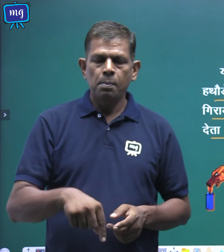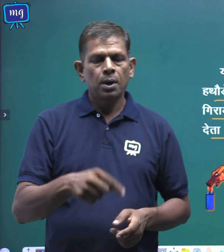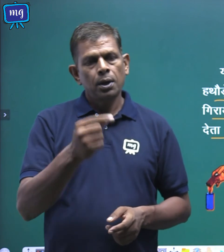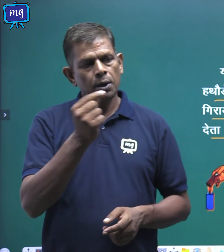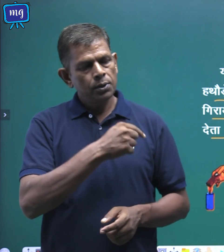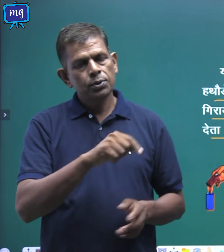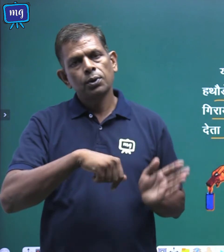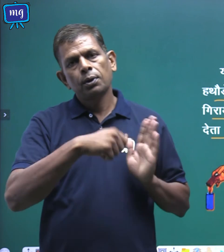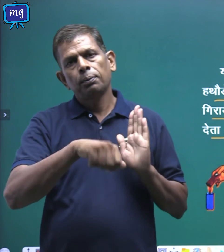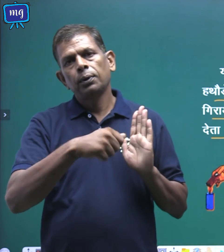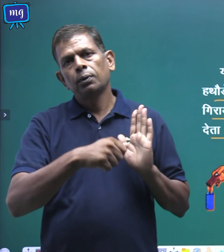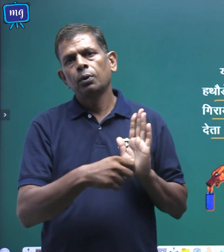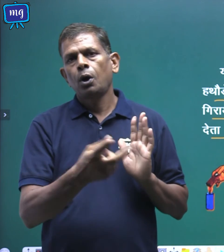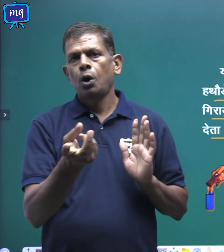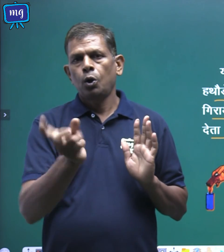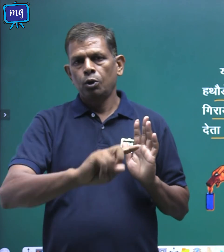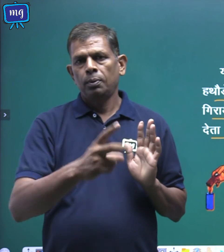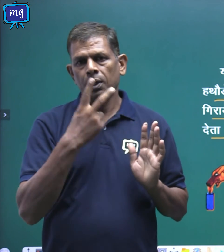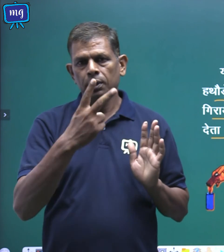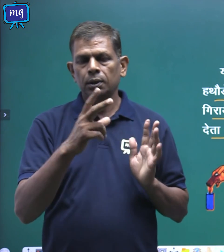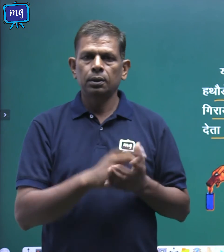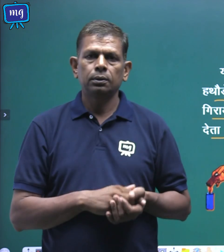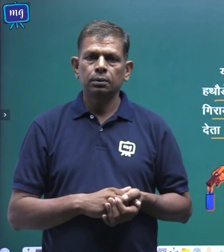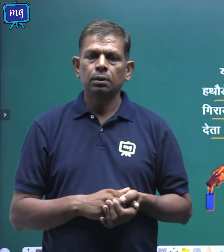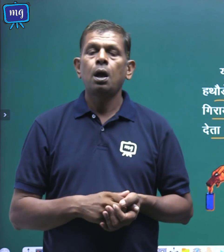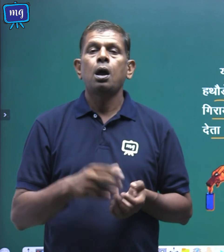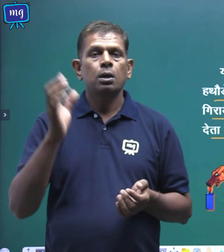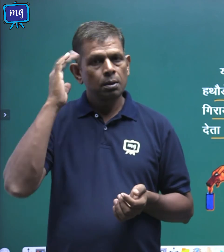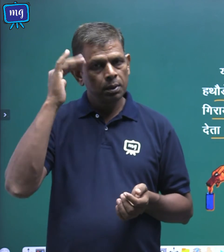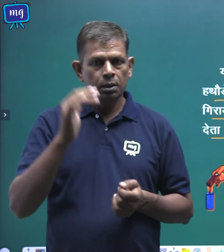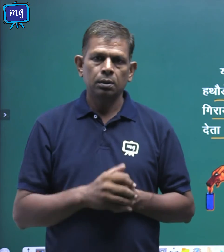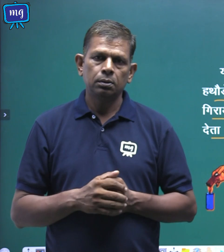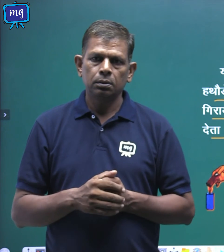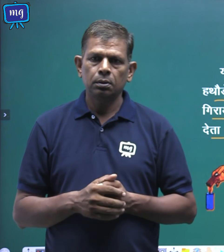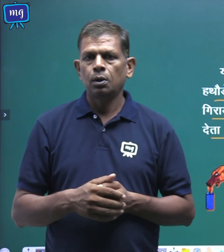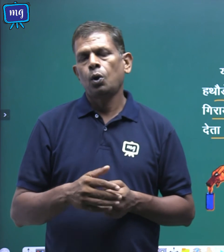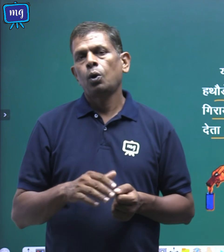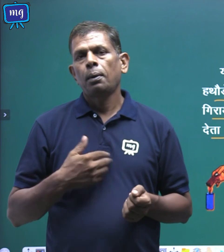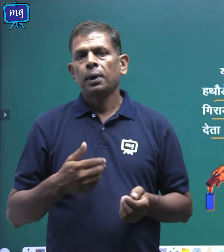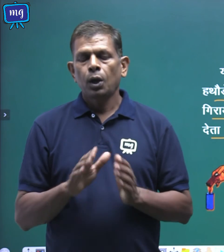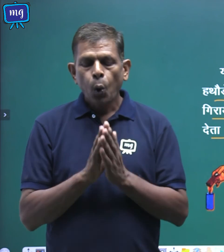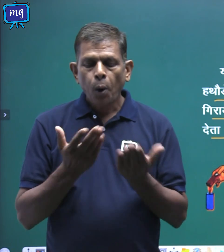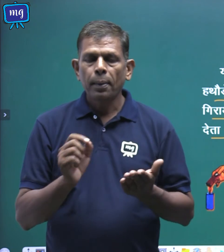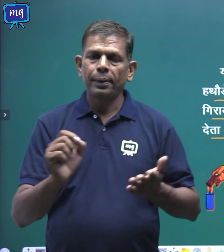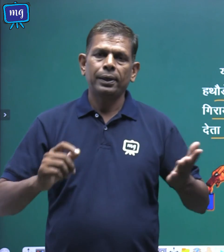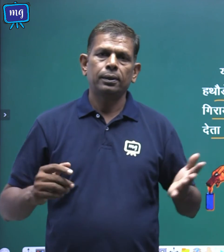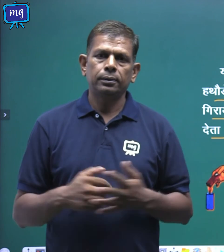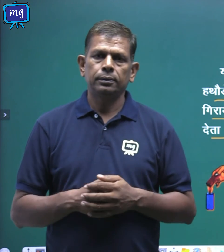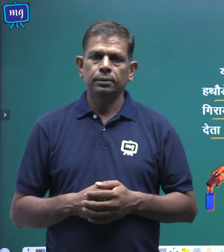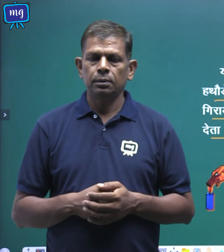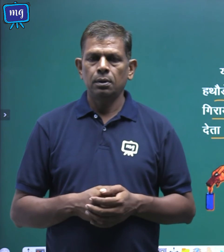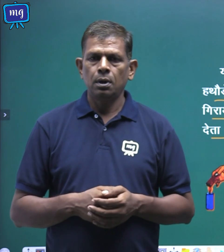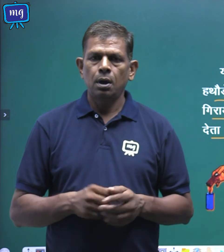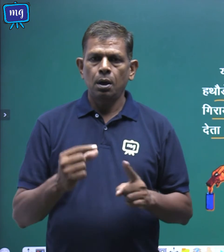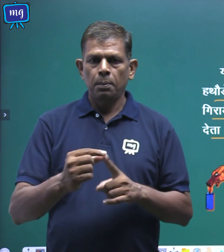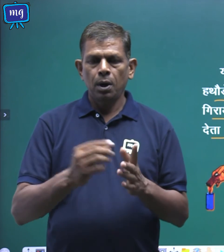को दोबारा देखना, समझना और कॉपी में लिखना। भाग